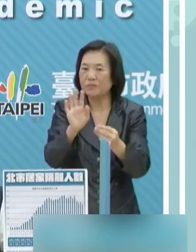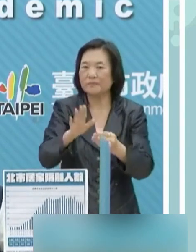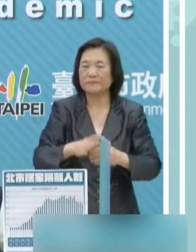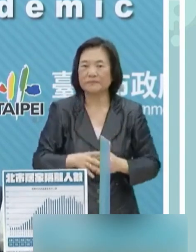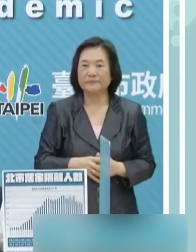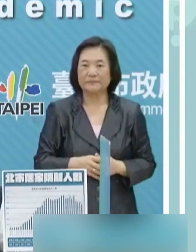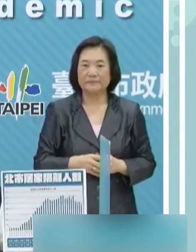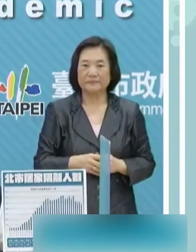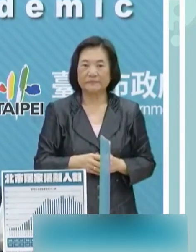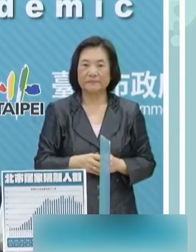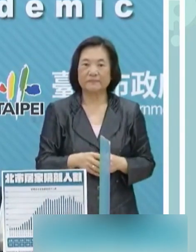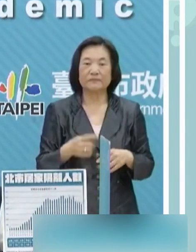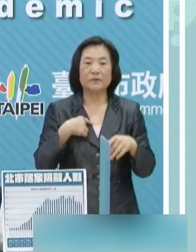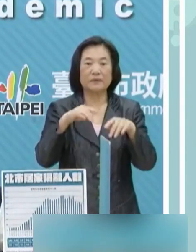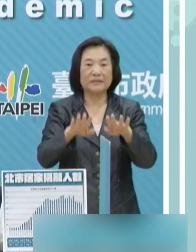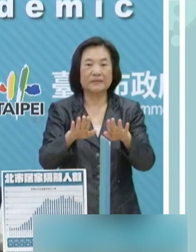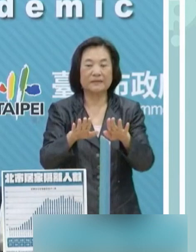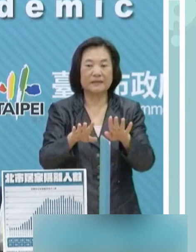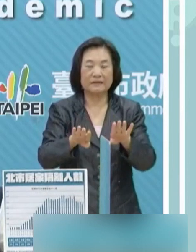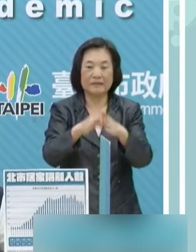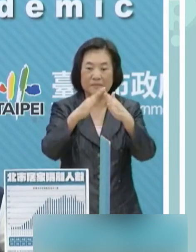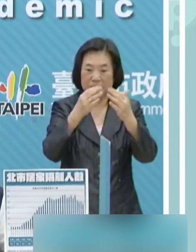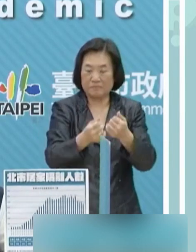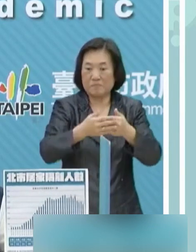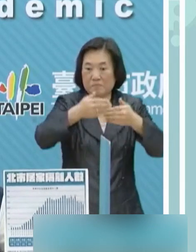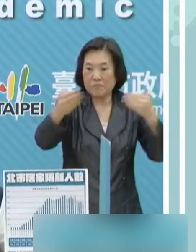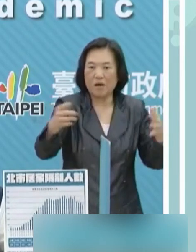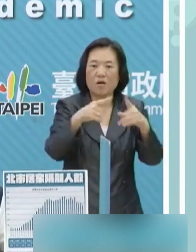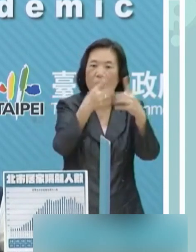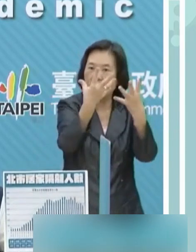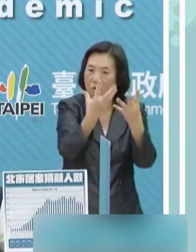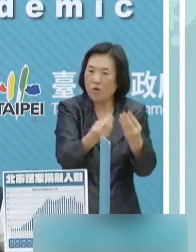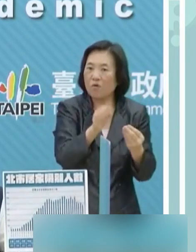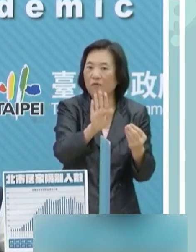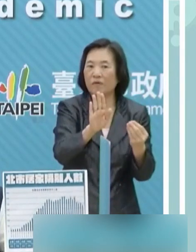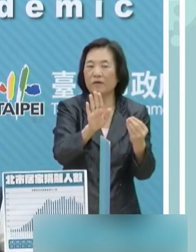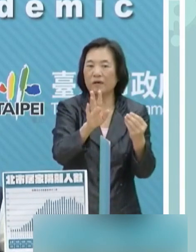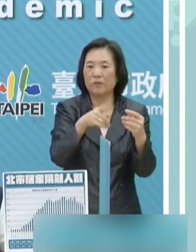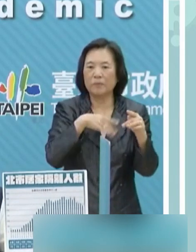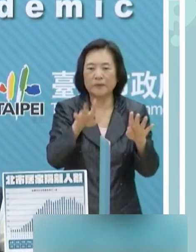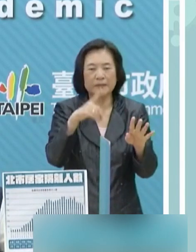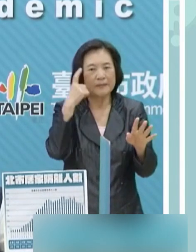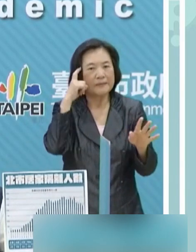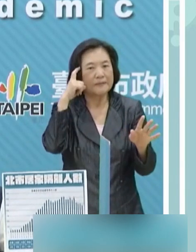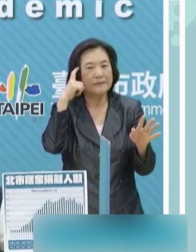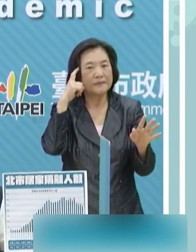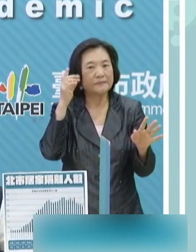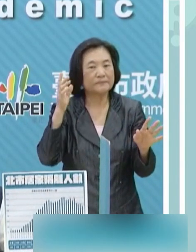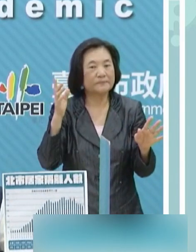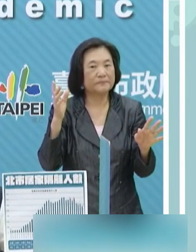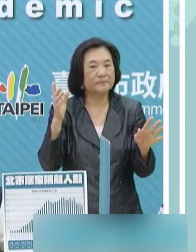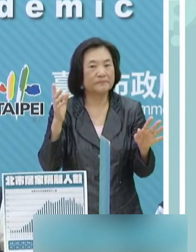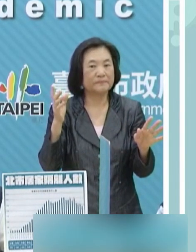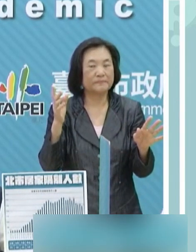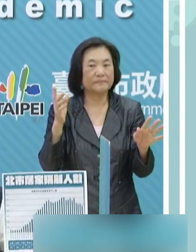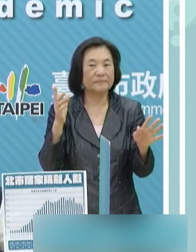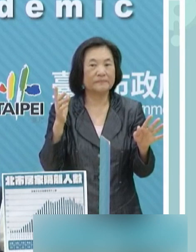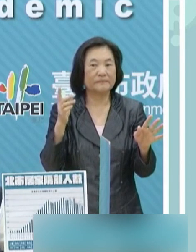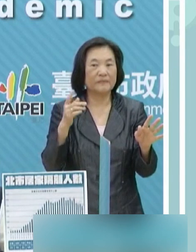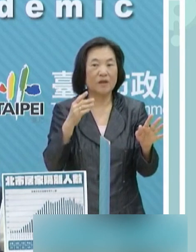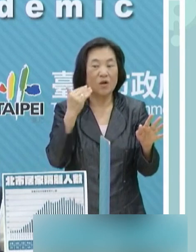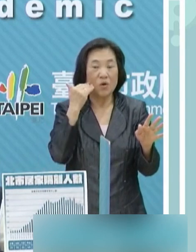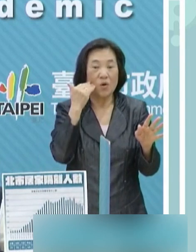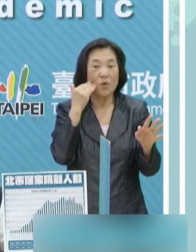但是比较麻烦的就是说它越来越分散哦，所以像一开始是万华特别多的情形，慢慢